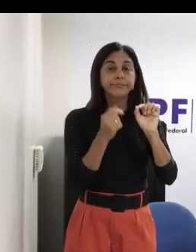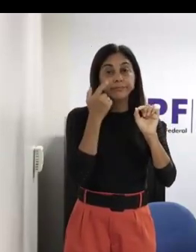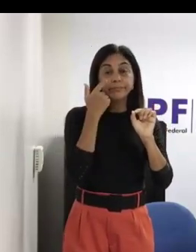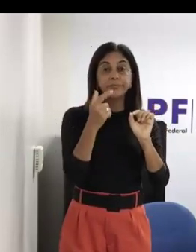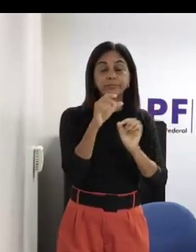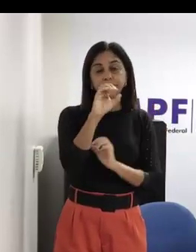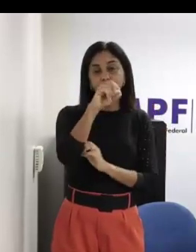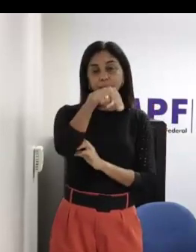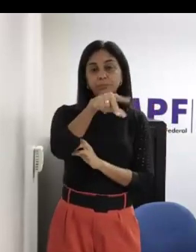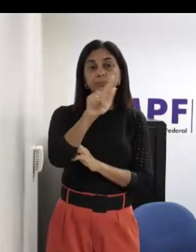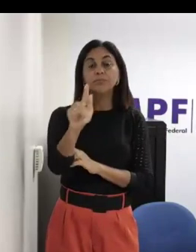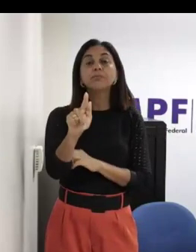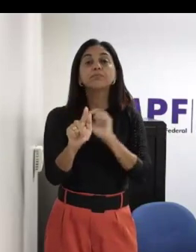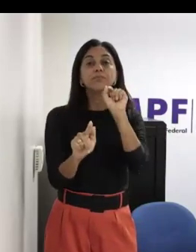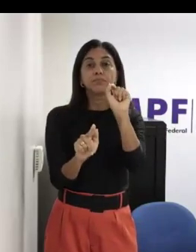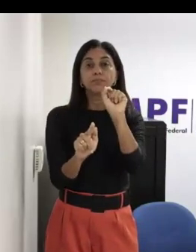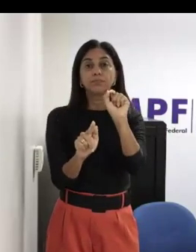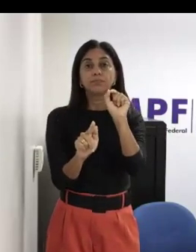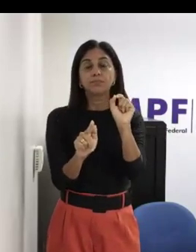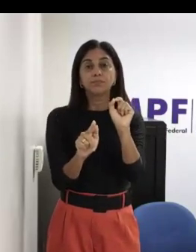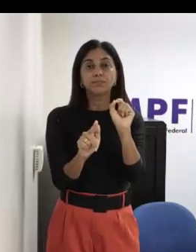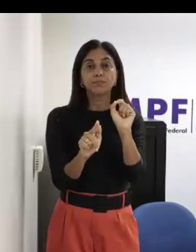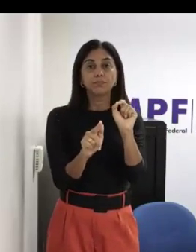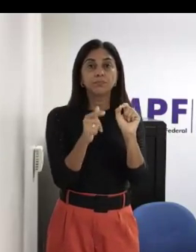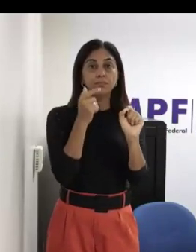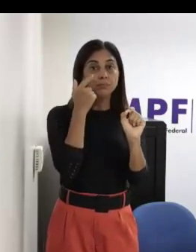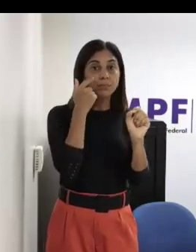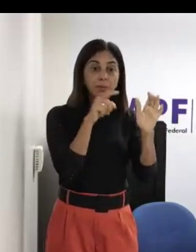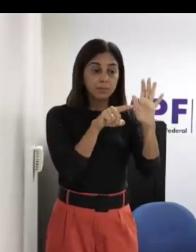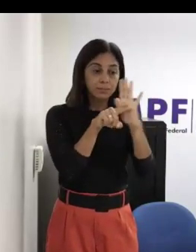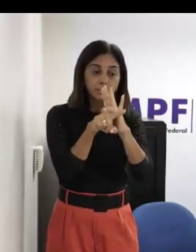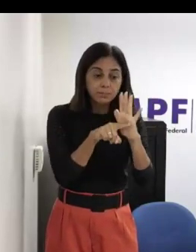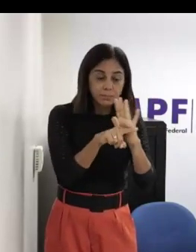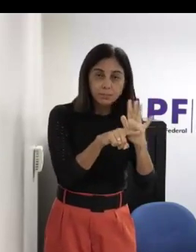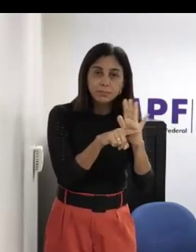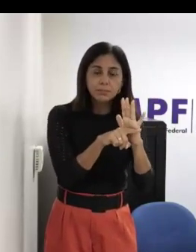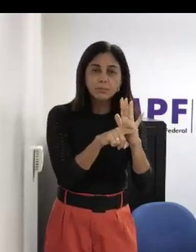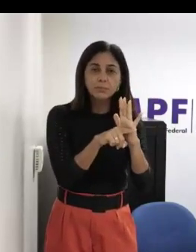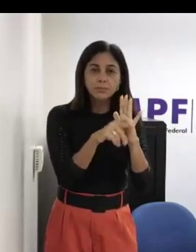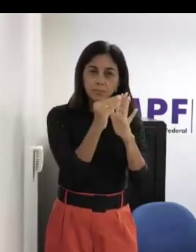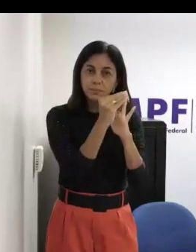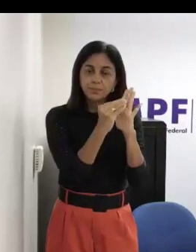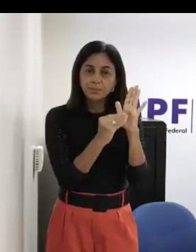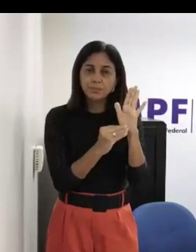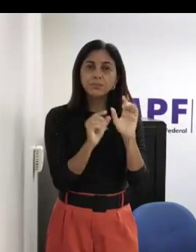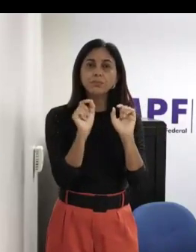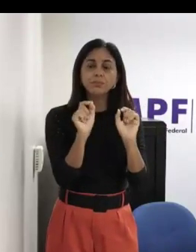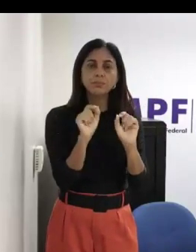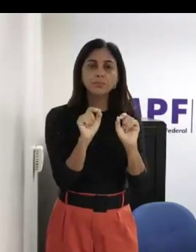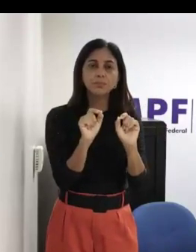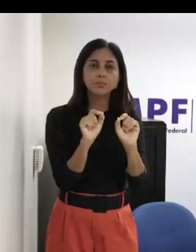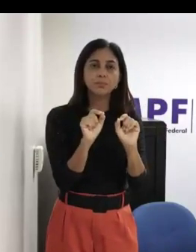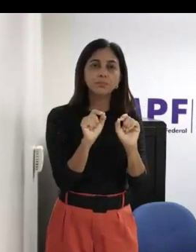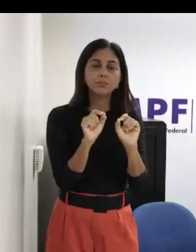governamentais que eh trazem os dados eh necessários para explicação de